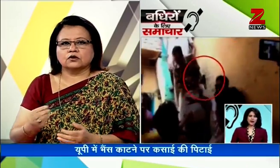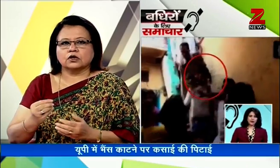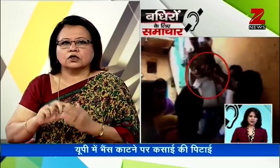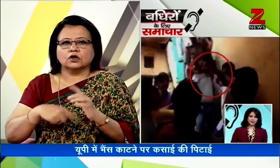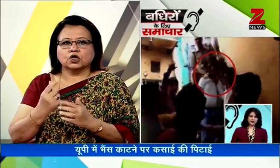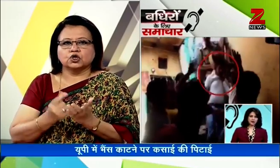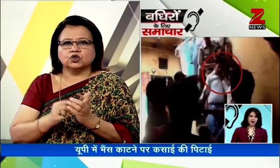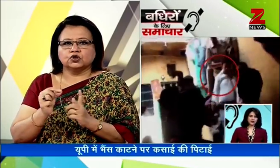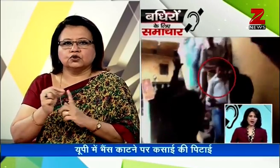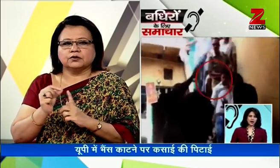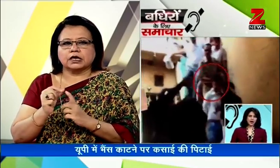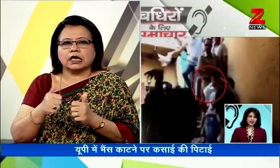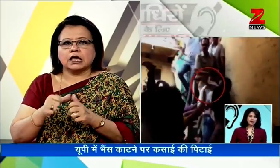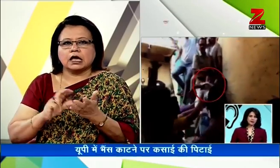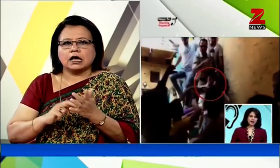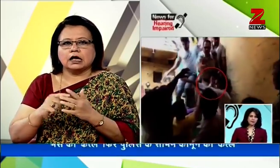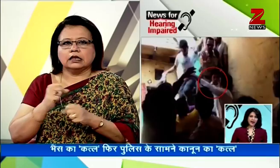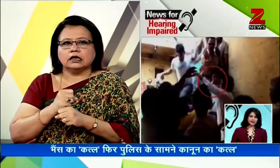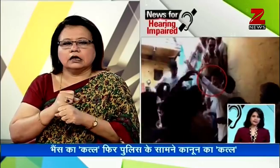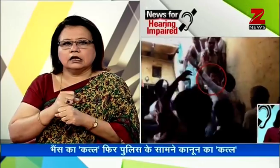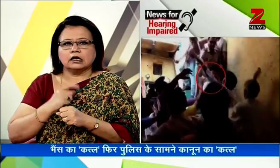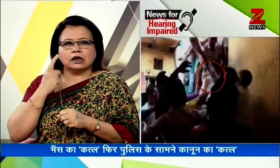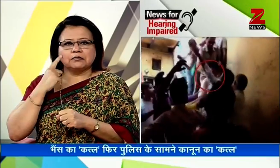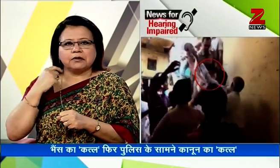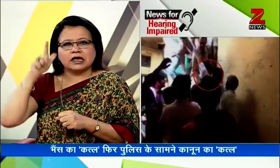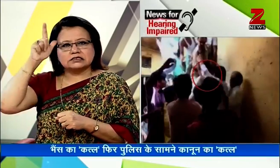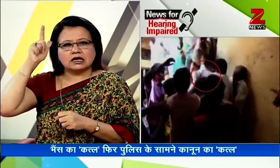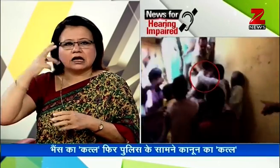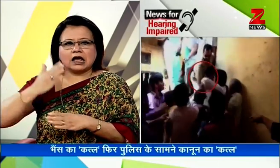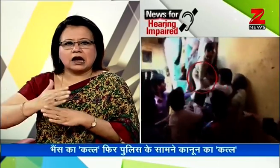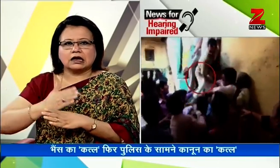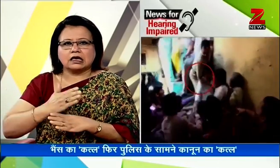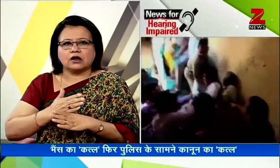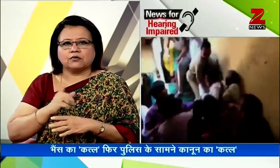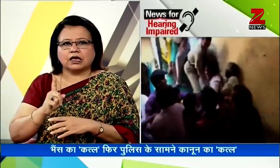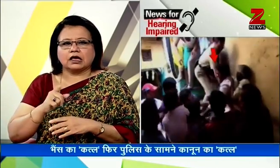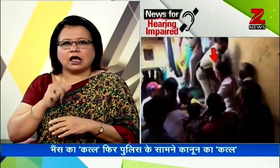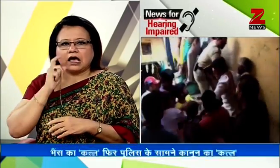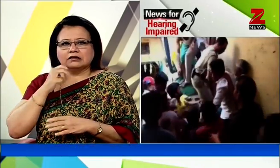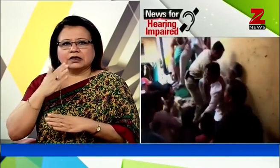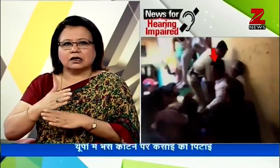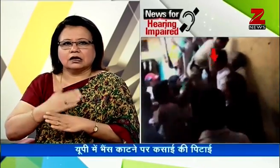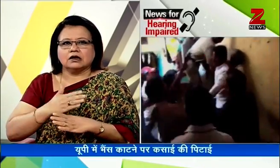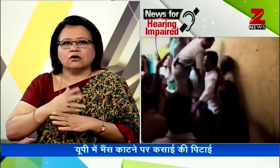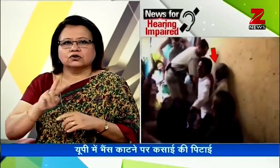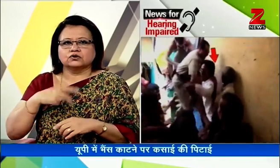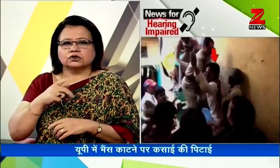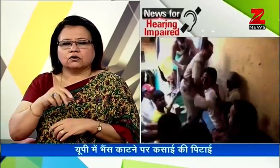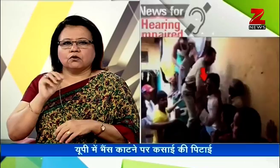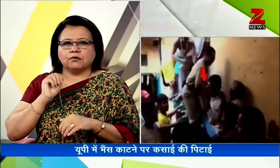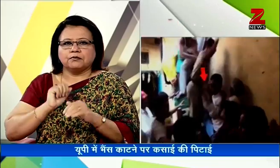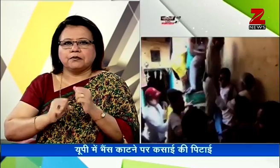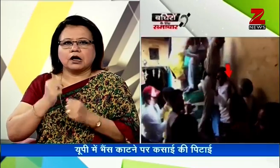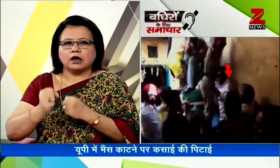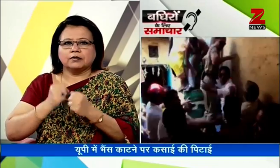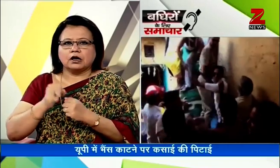अब रुक करेंगे उत्तर प्रदेश का, जहां अलीगढ़ में भैंस काटने के आरोप में कुछ लोगों ने एक कसाई और दूसरे लोगों को